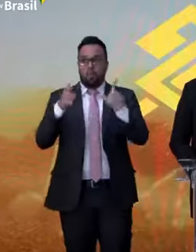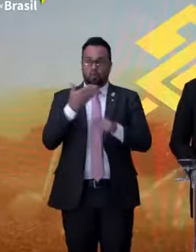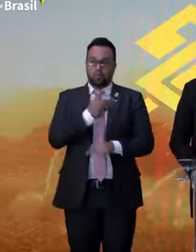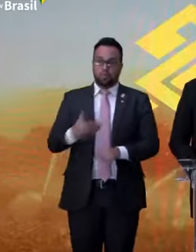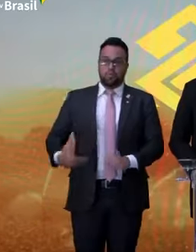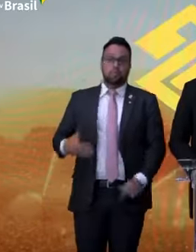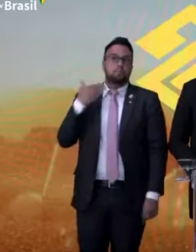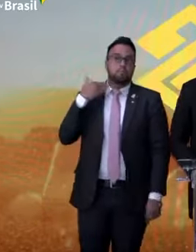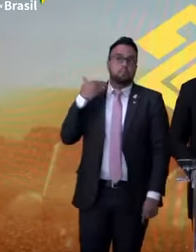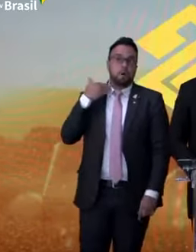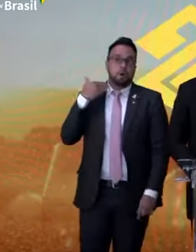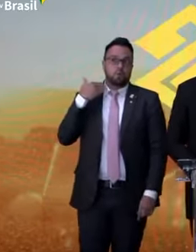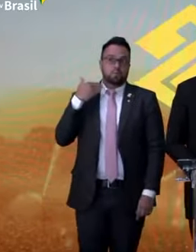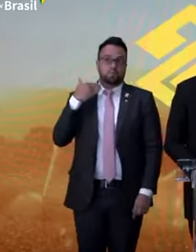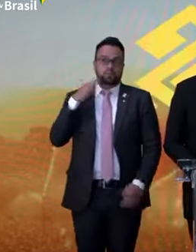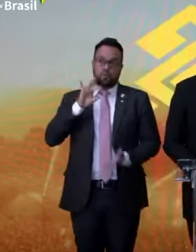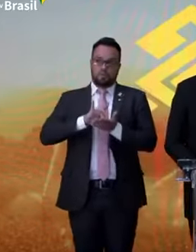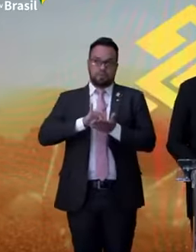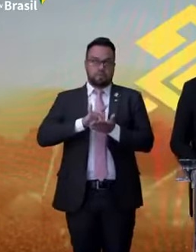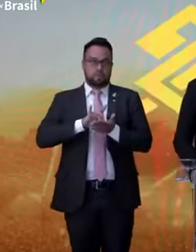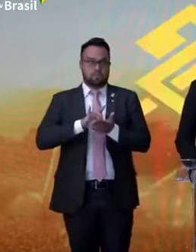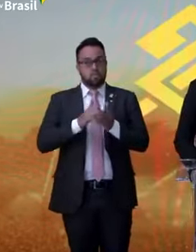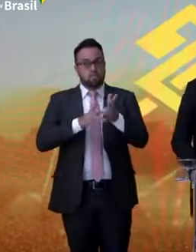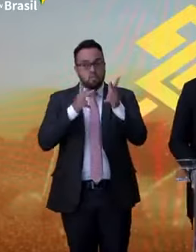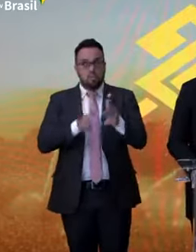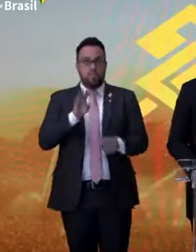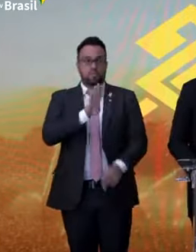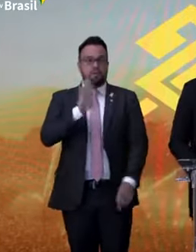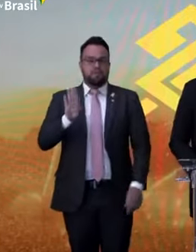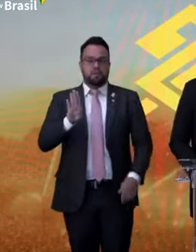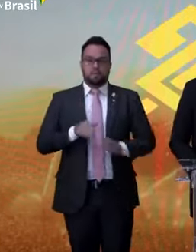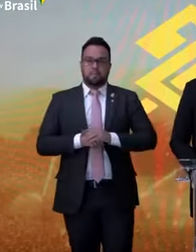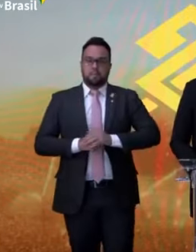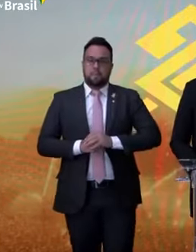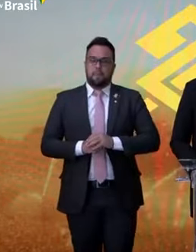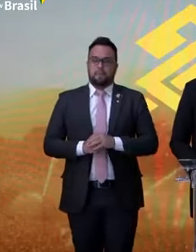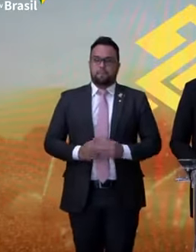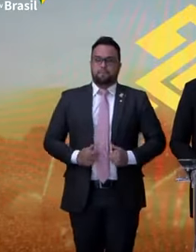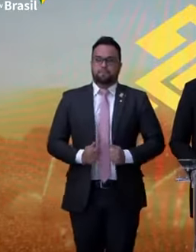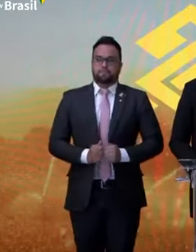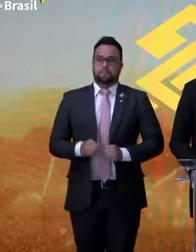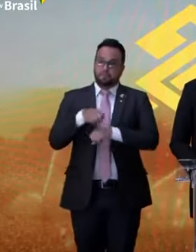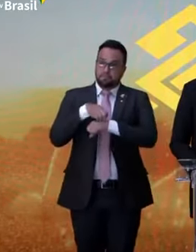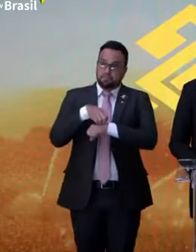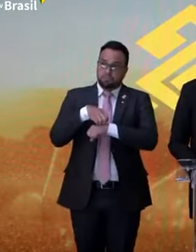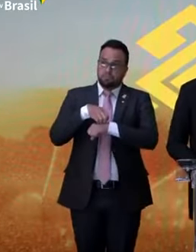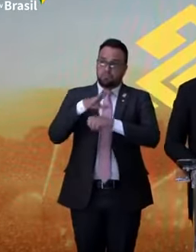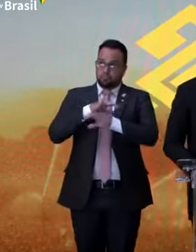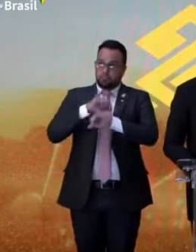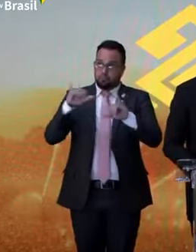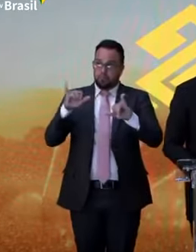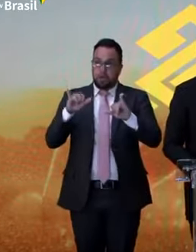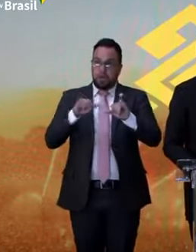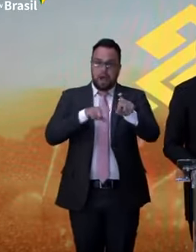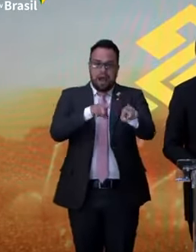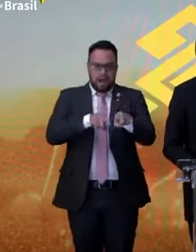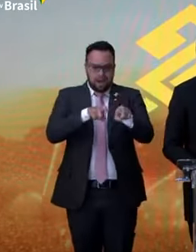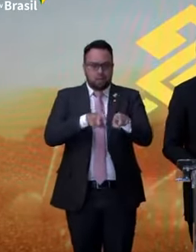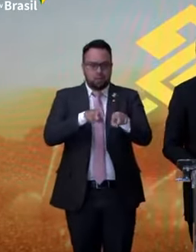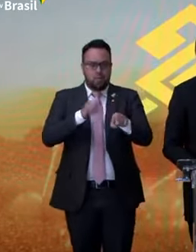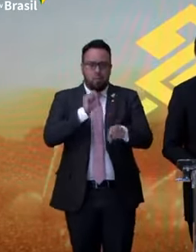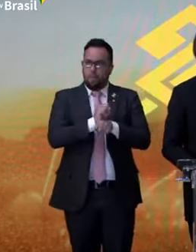no caso aqui o nosso Banco do Brasil quer dizer que o Agu não parou durante a pandemia